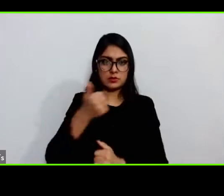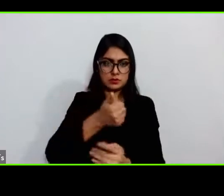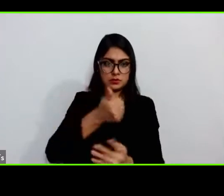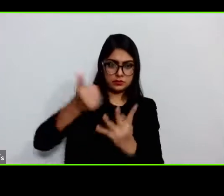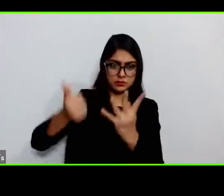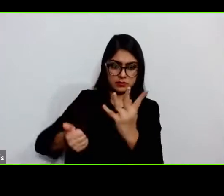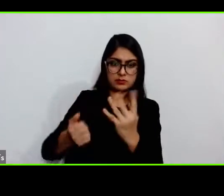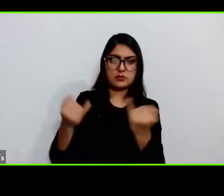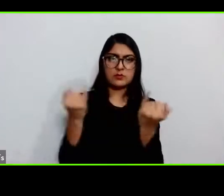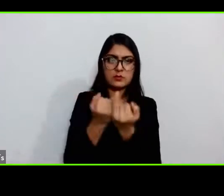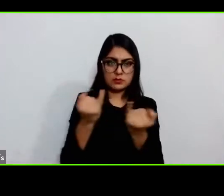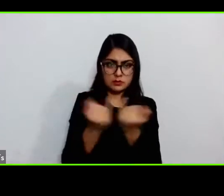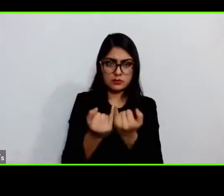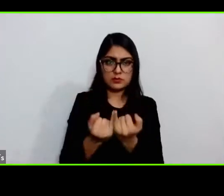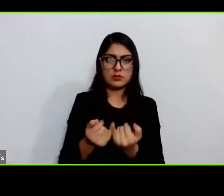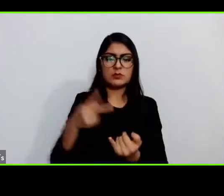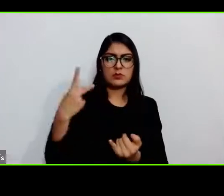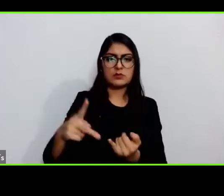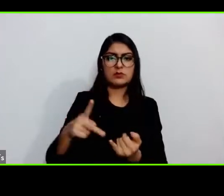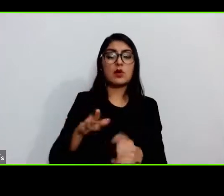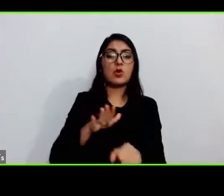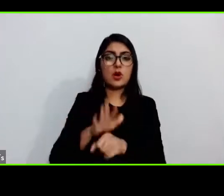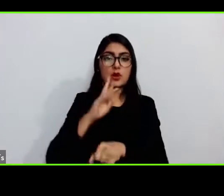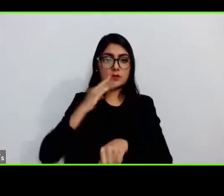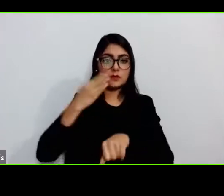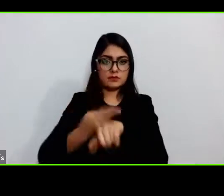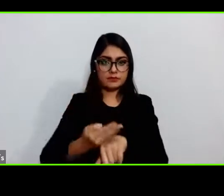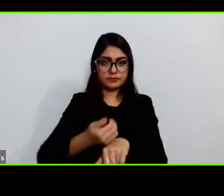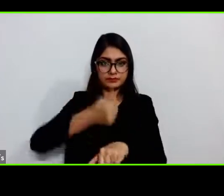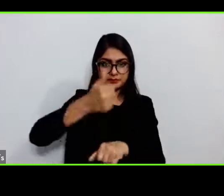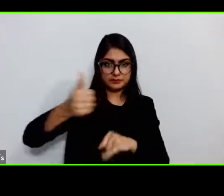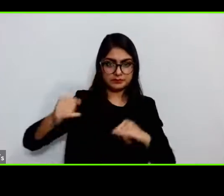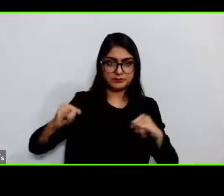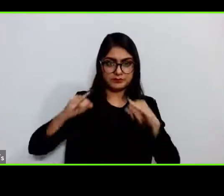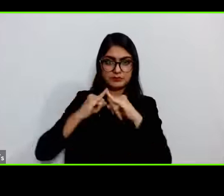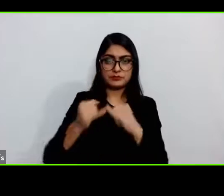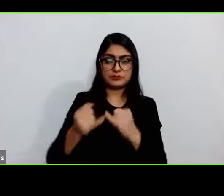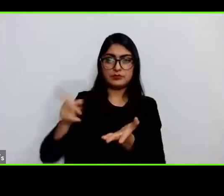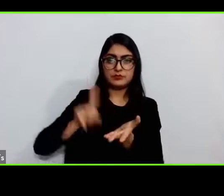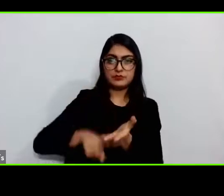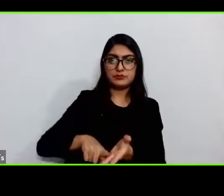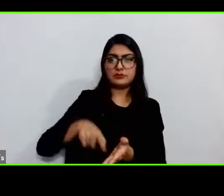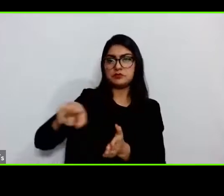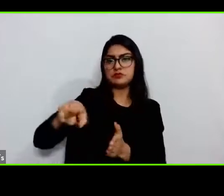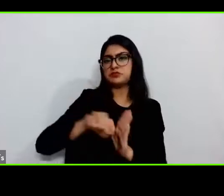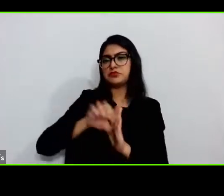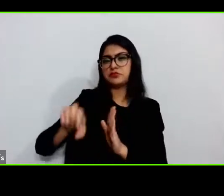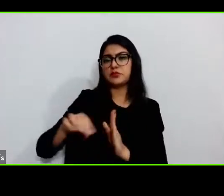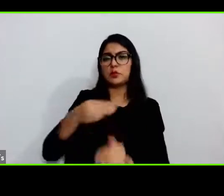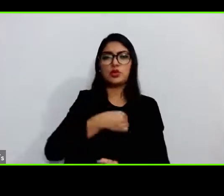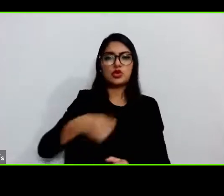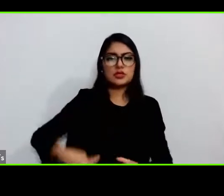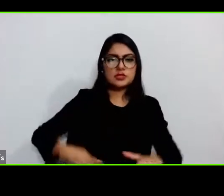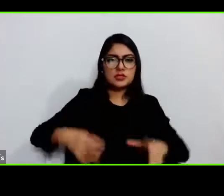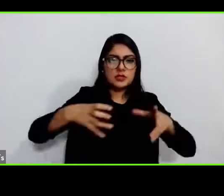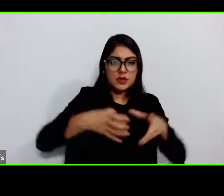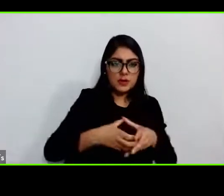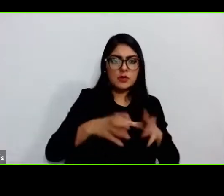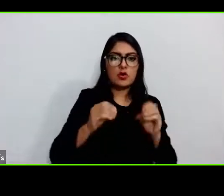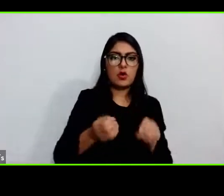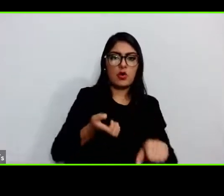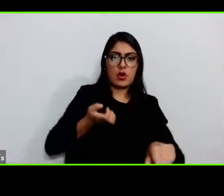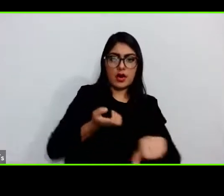institucionales como la independencia judicial, ¿no? Es a través de la controversia constitucional que los entes legitimados, por ejemplo, los municipios, o los estados,